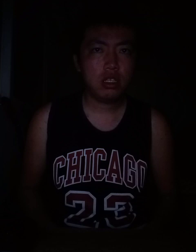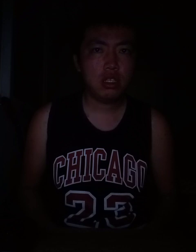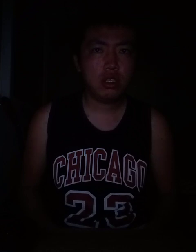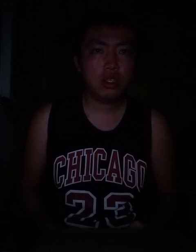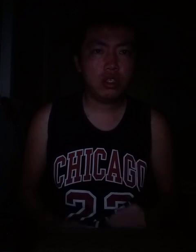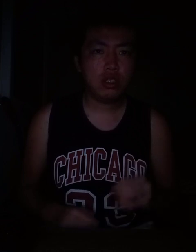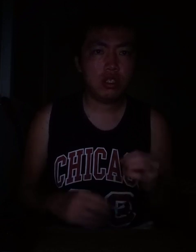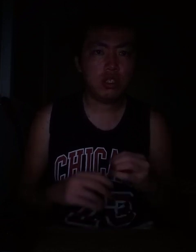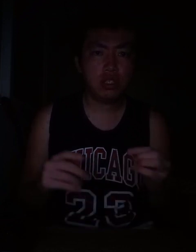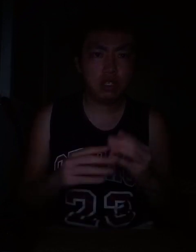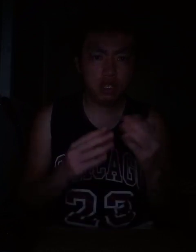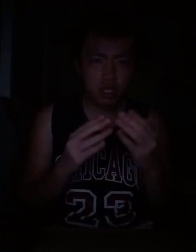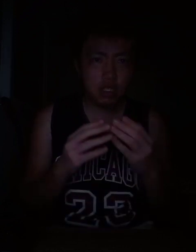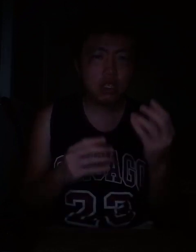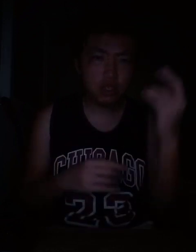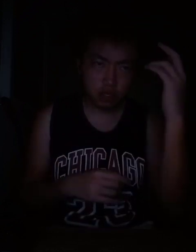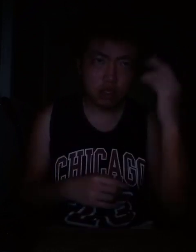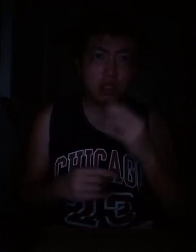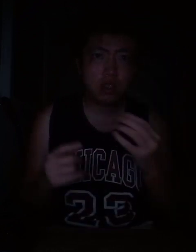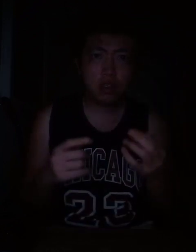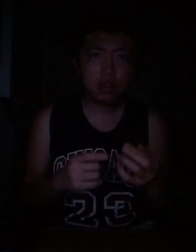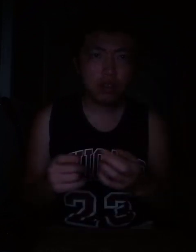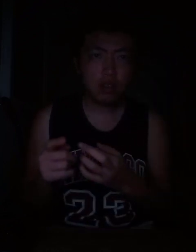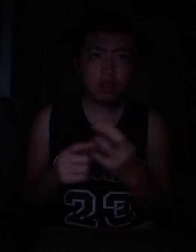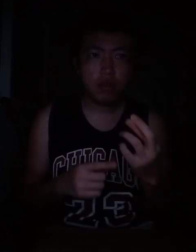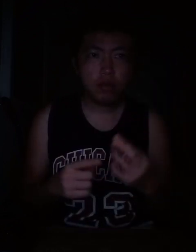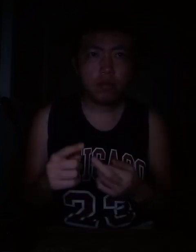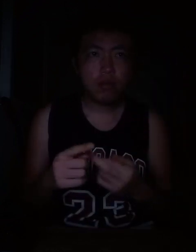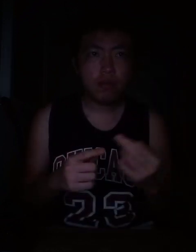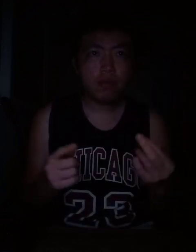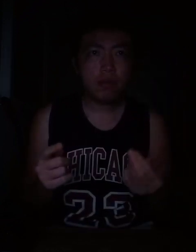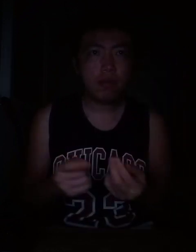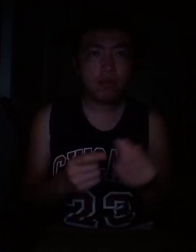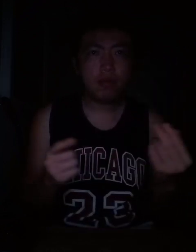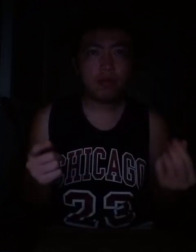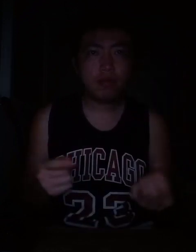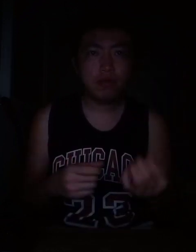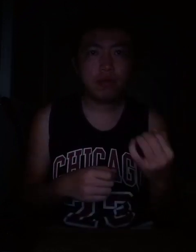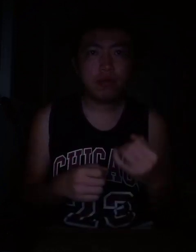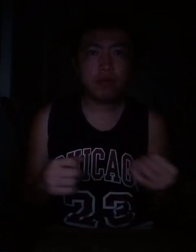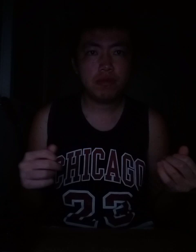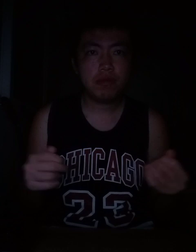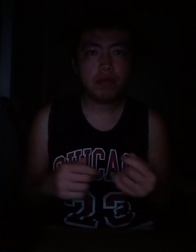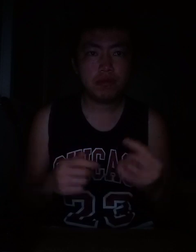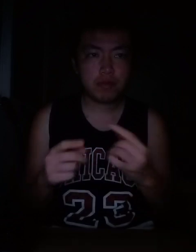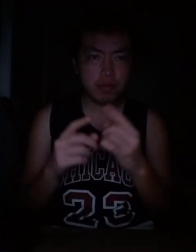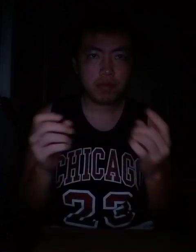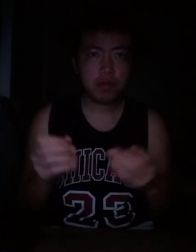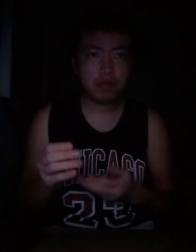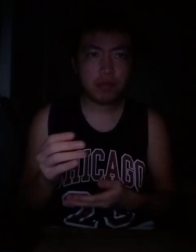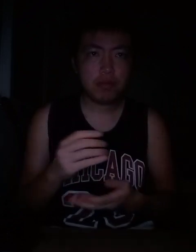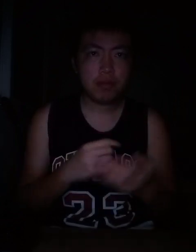대신 초등학생들과 부모들을 국회로 불러 일본 후쿠시마 원전 오염수 방류를 성토하는 간담회를